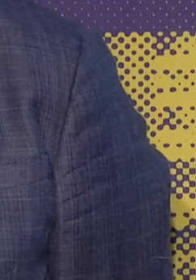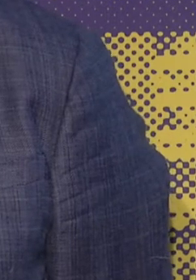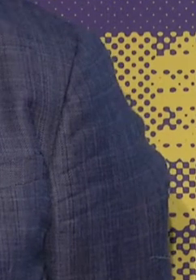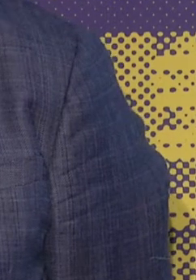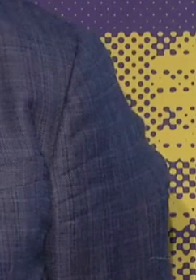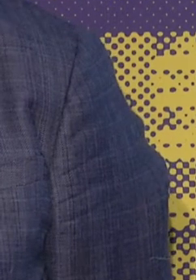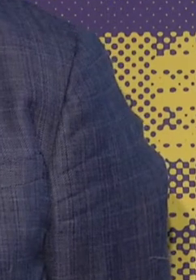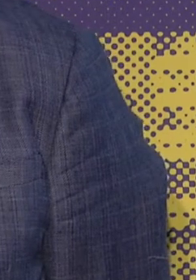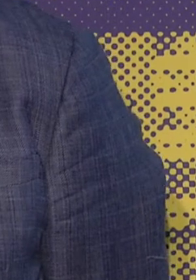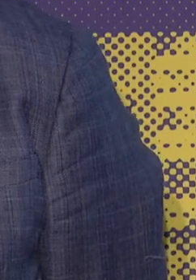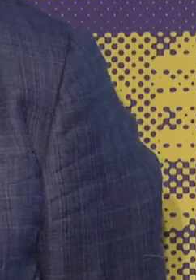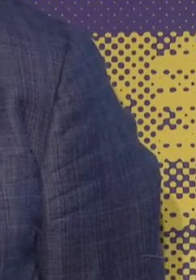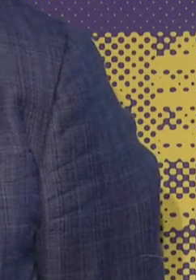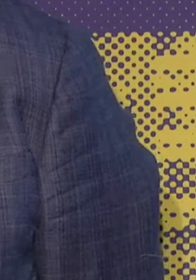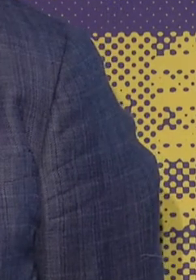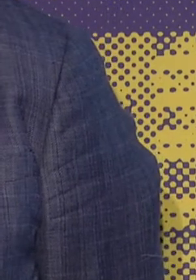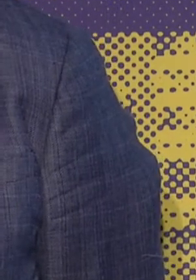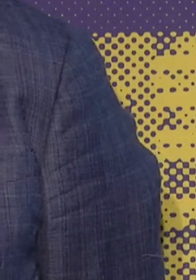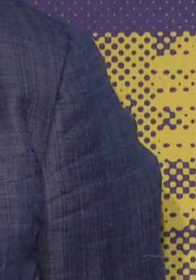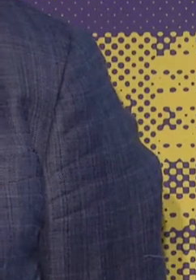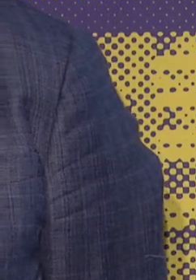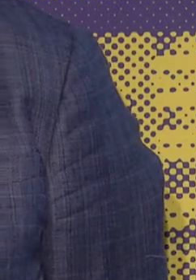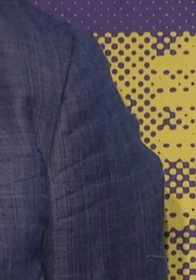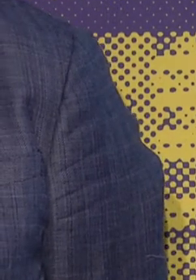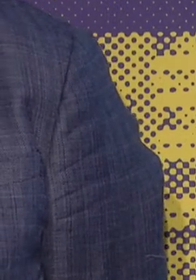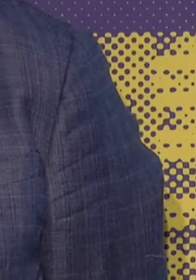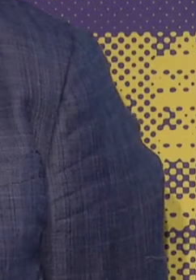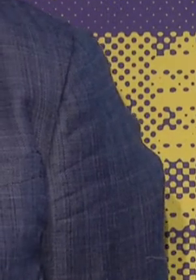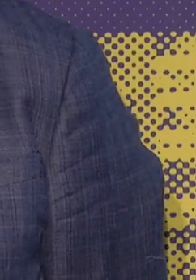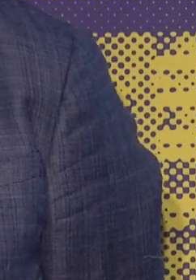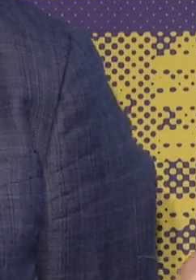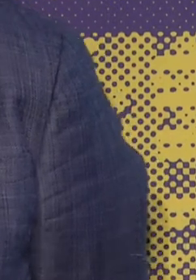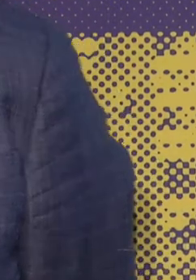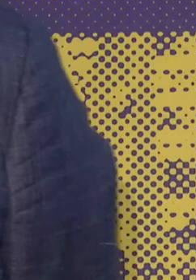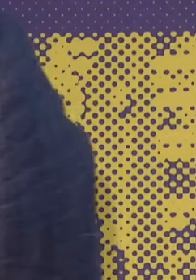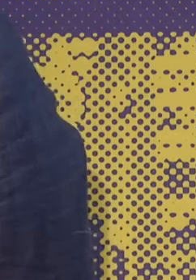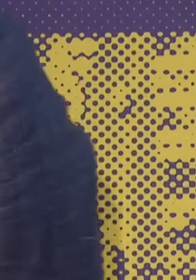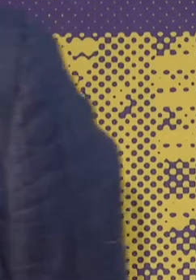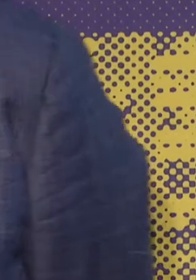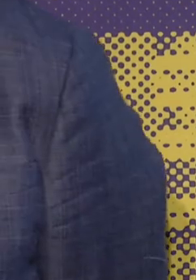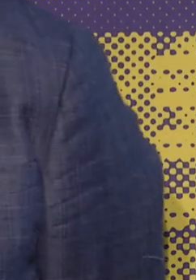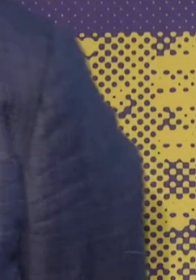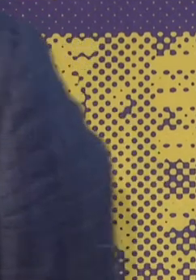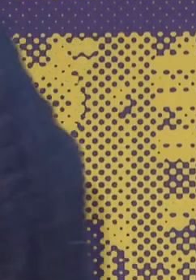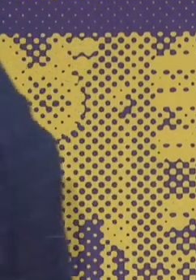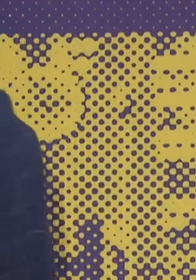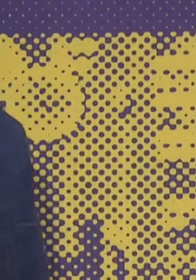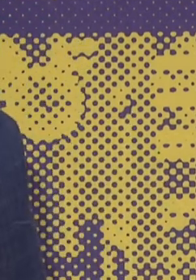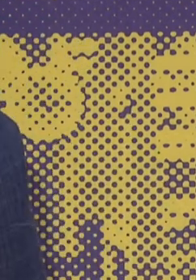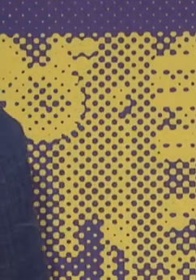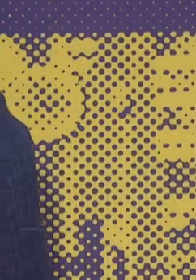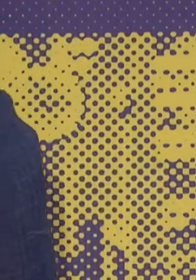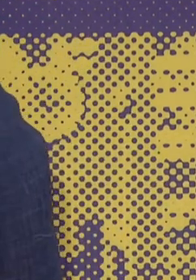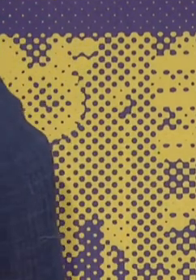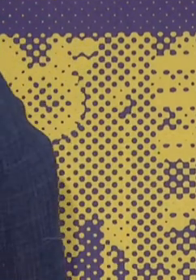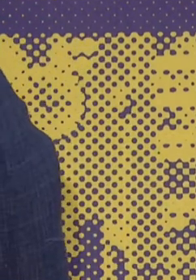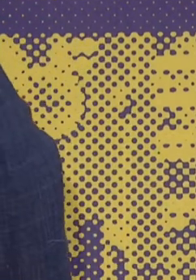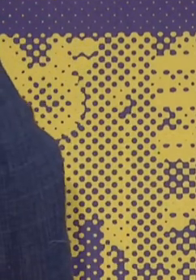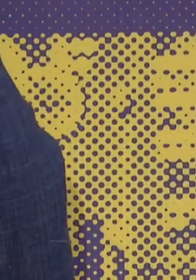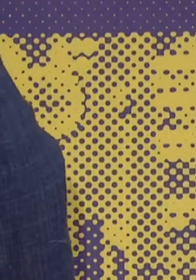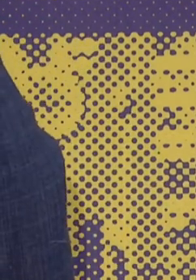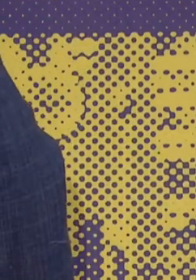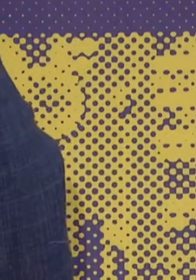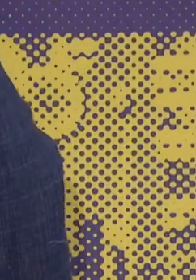med preparat faktiskt ge människor liv, men har inte riktigt strukturer för att vi ska vara säkra på att vi kommer